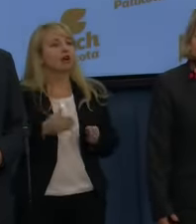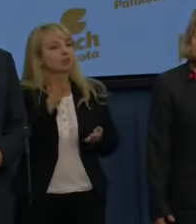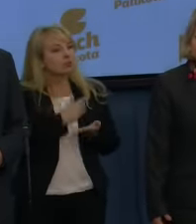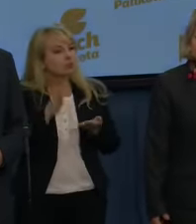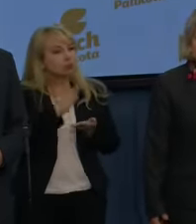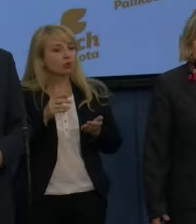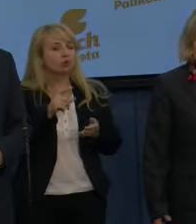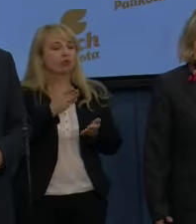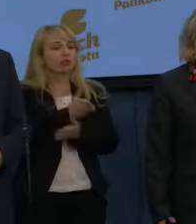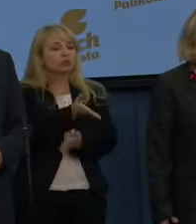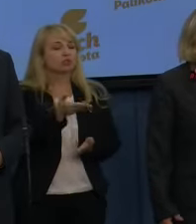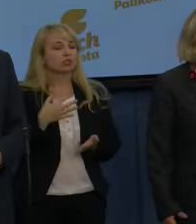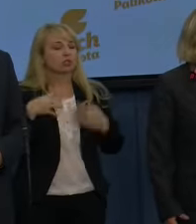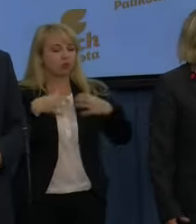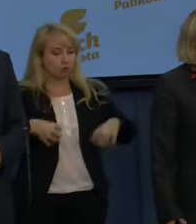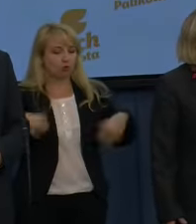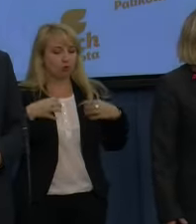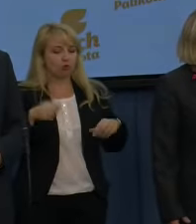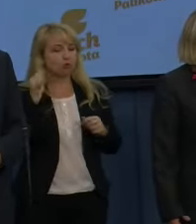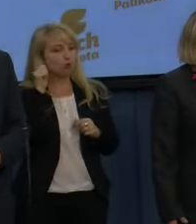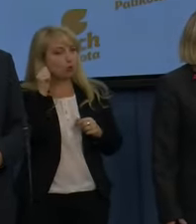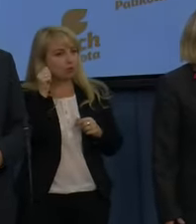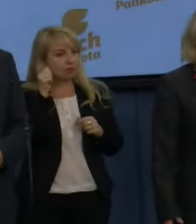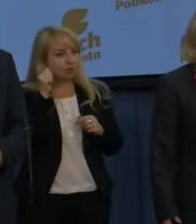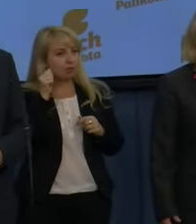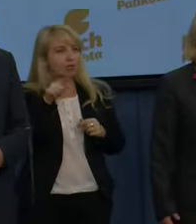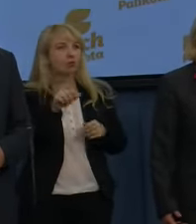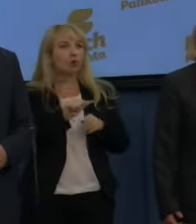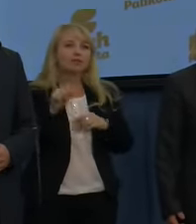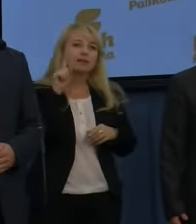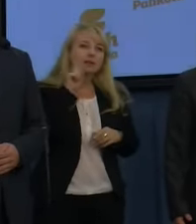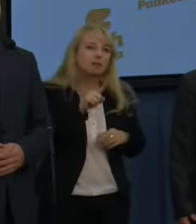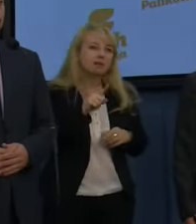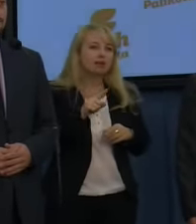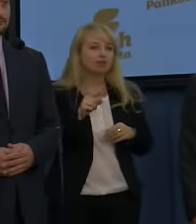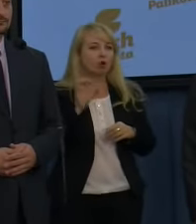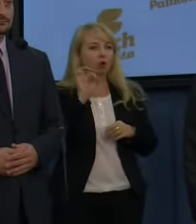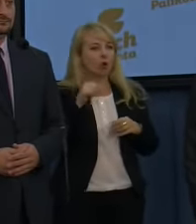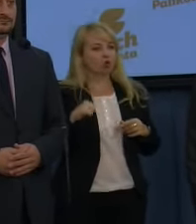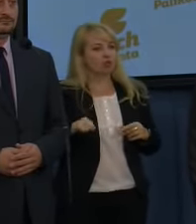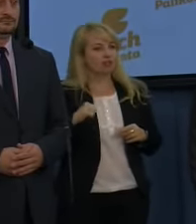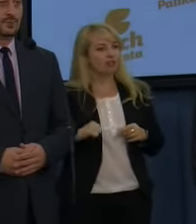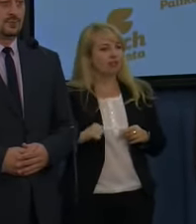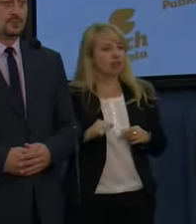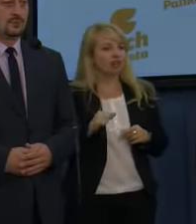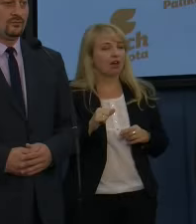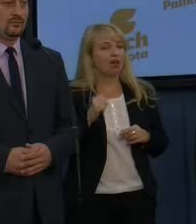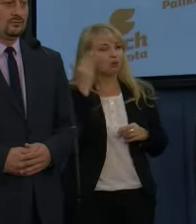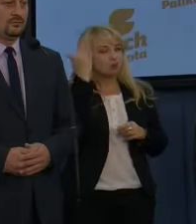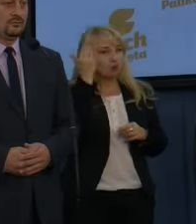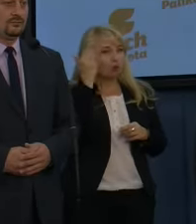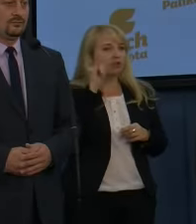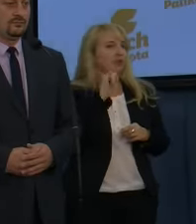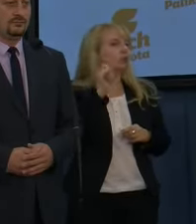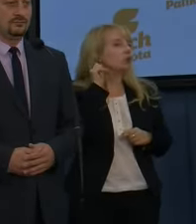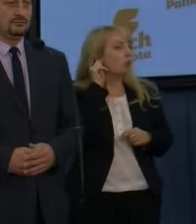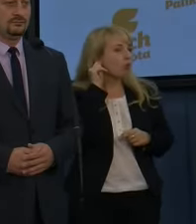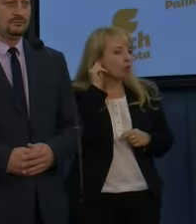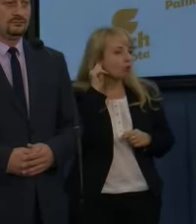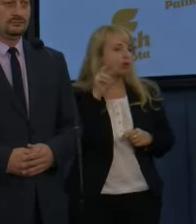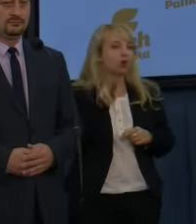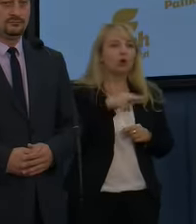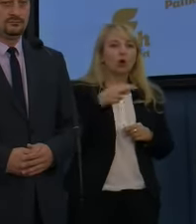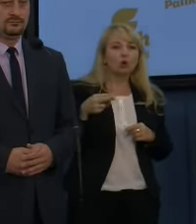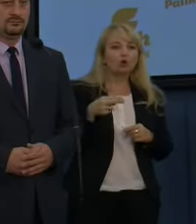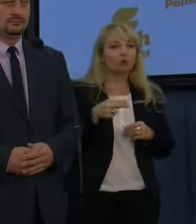przygotowanego przez środowiska kobiece, a więc jest naprawdę wyrazem oczekiwań społeczeństwa i kobiet,